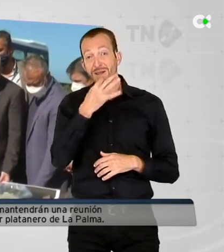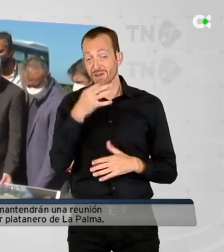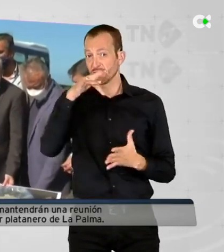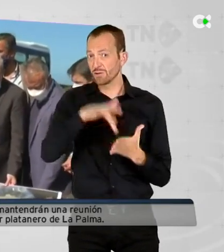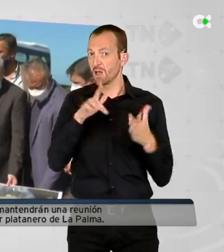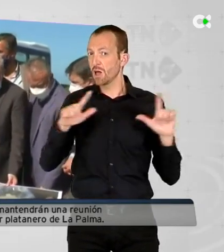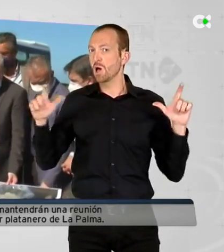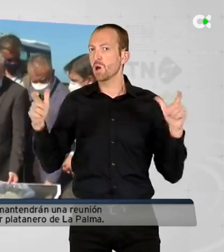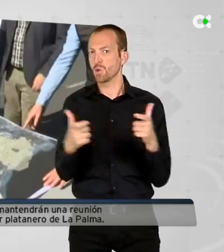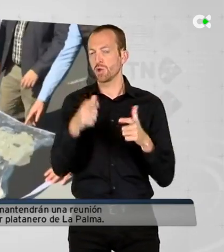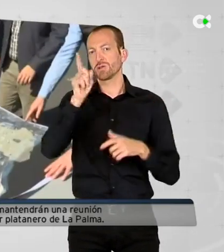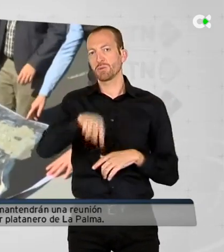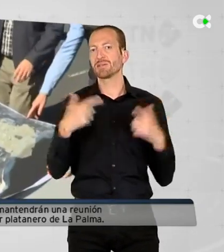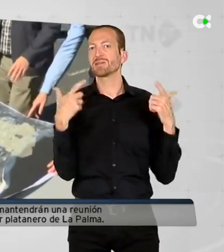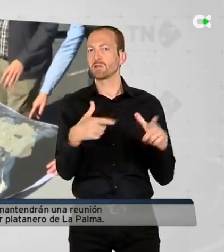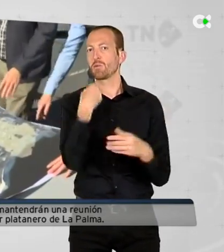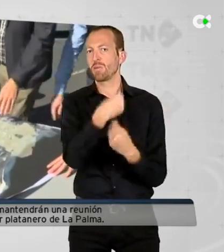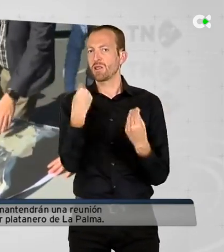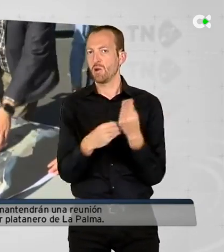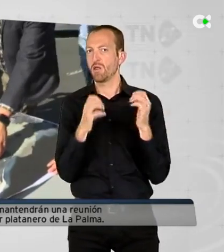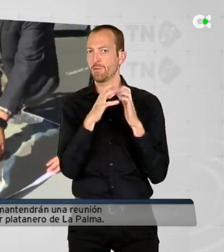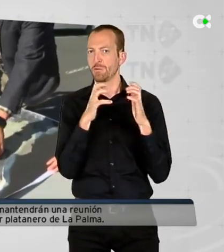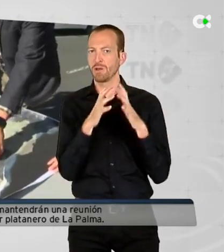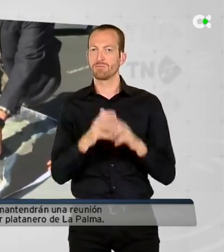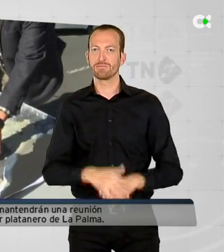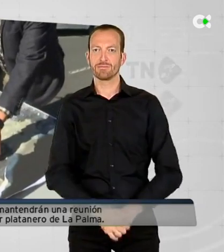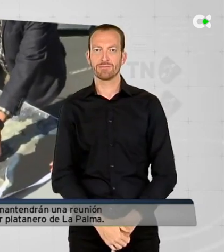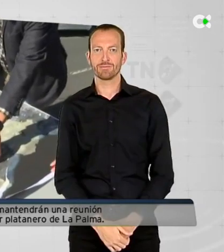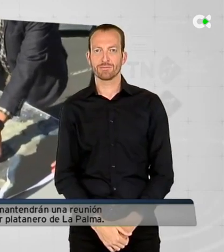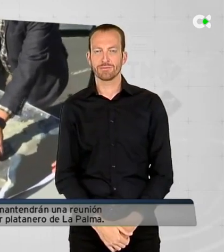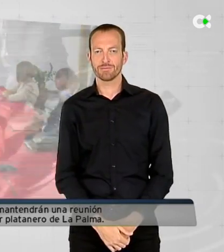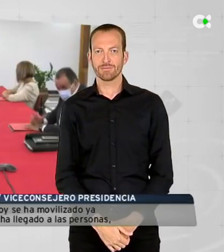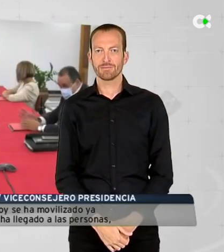una reunión con el sector platanero de La Palma. ¿Quién va a buscar cuatro piedras?